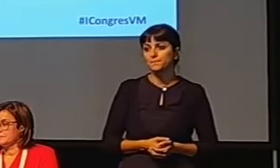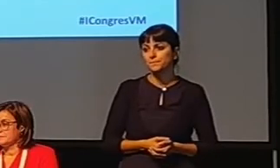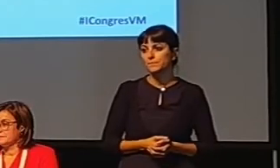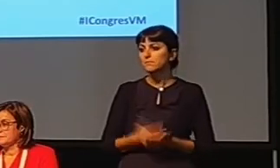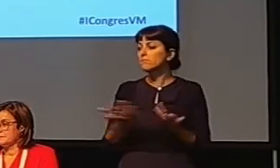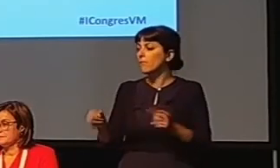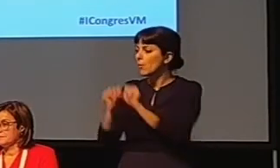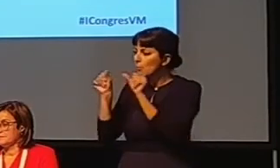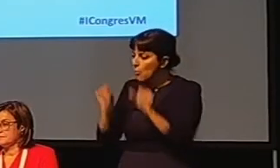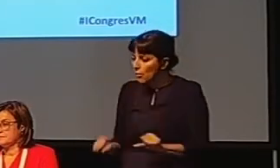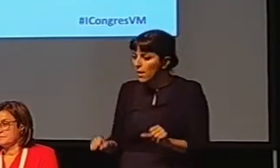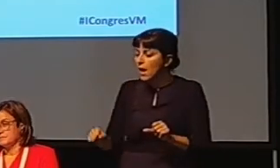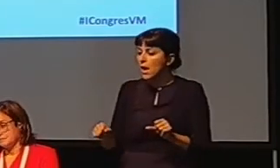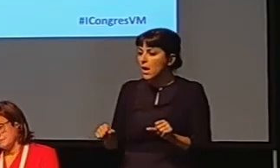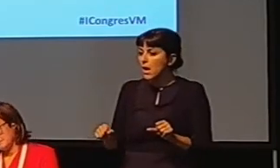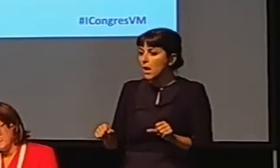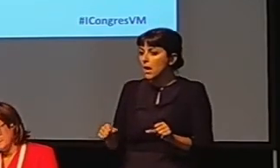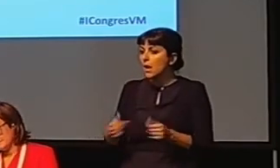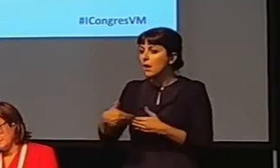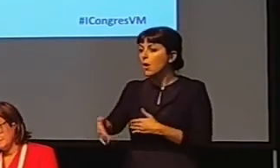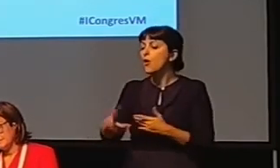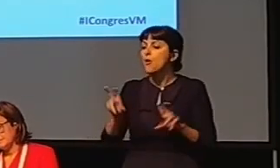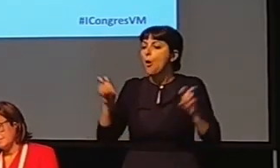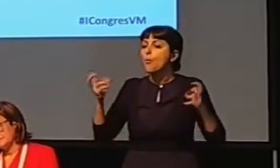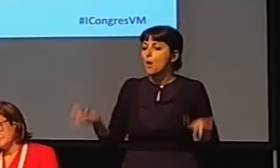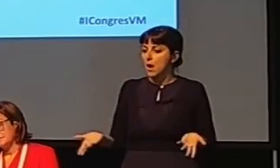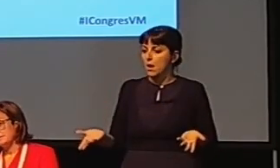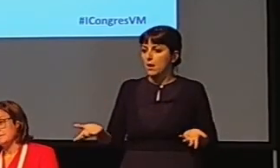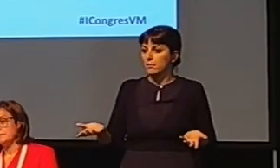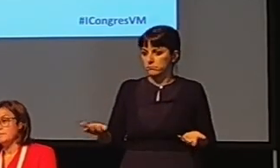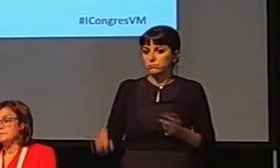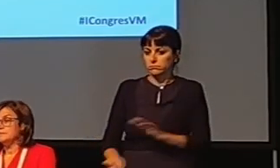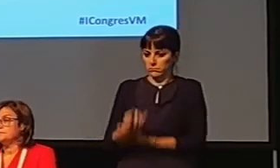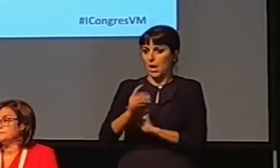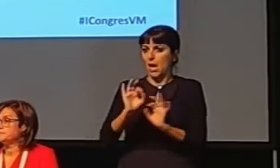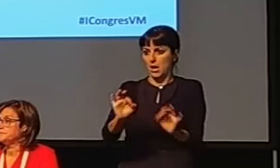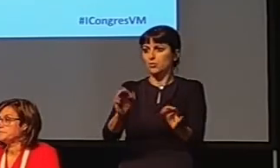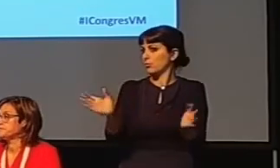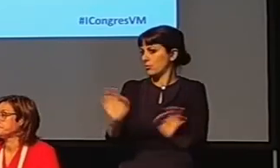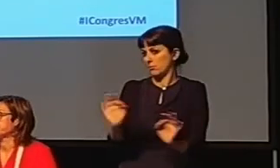Quin és el nou model? Que això no passi. O sigui, com?